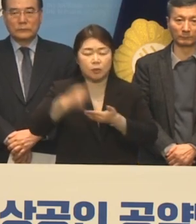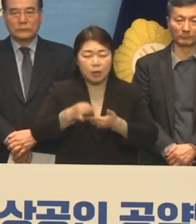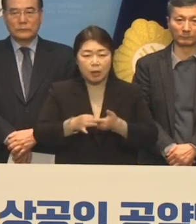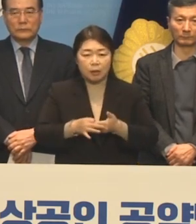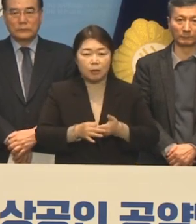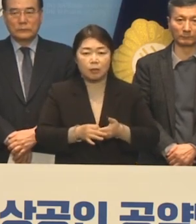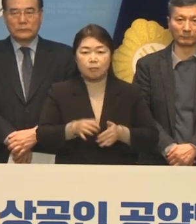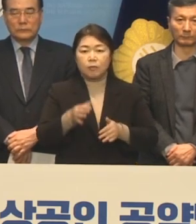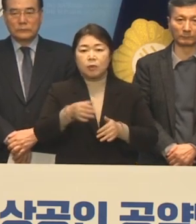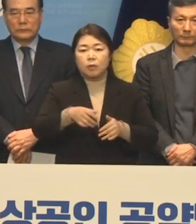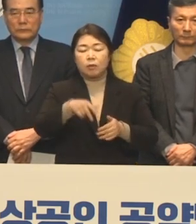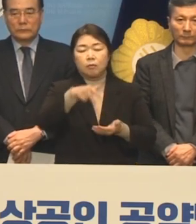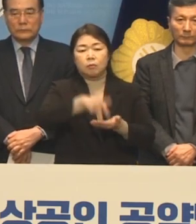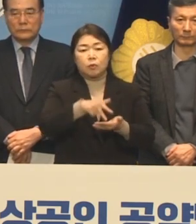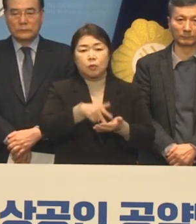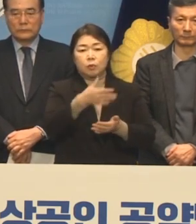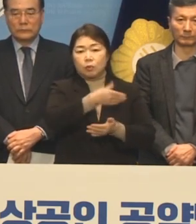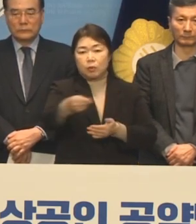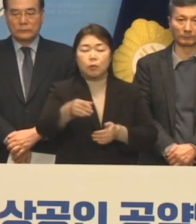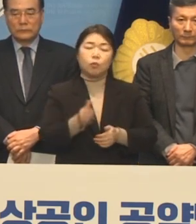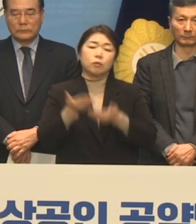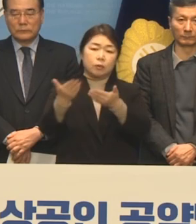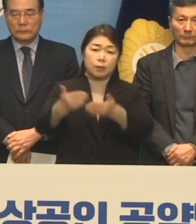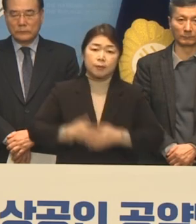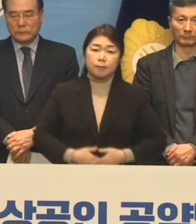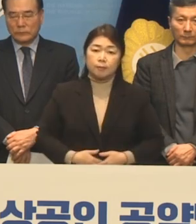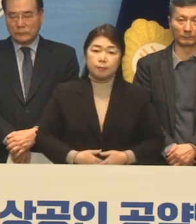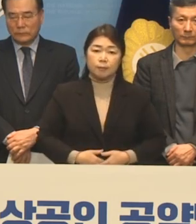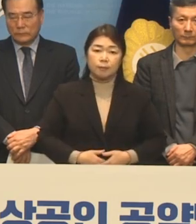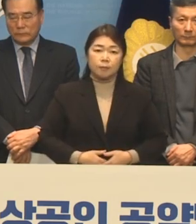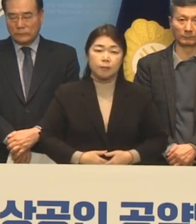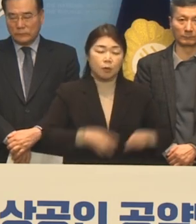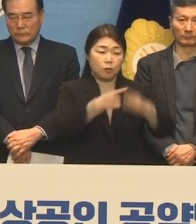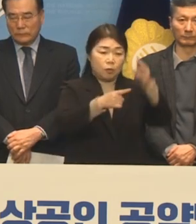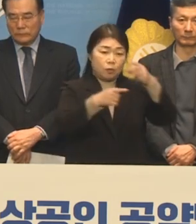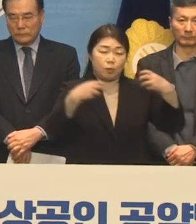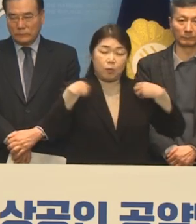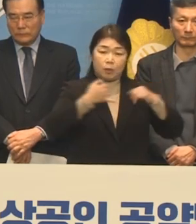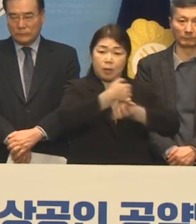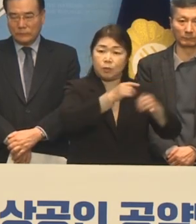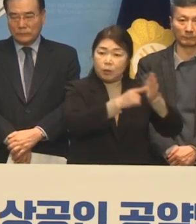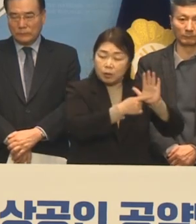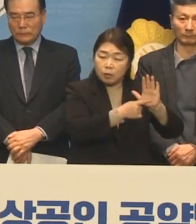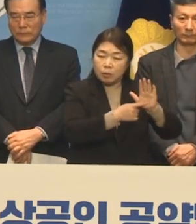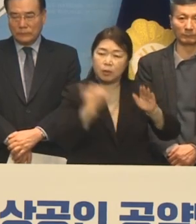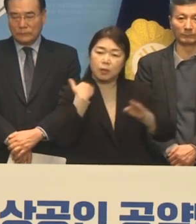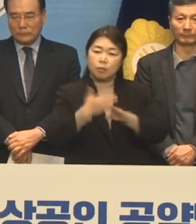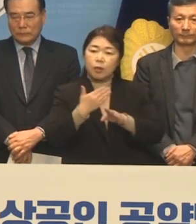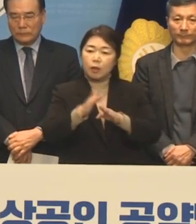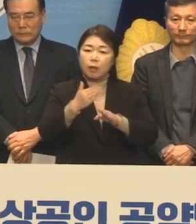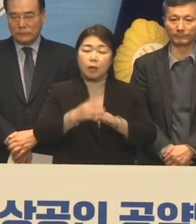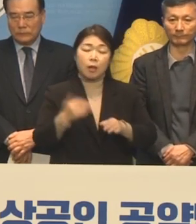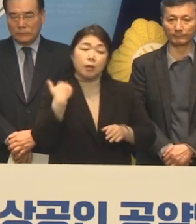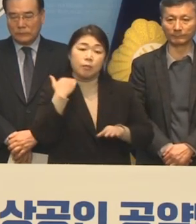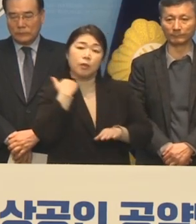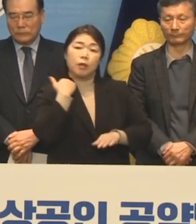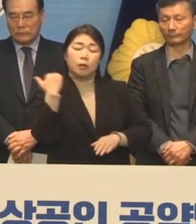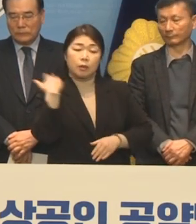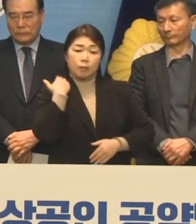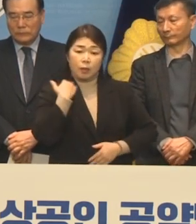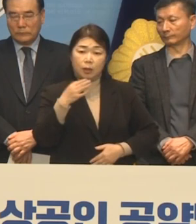지원하겠습니다. 윤석열 정부가 대선 공약으로 약속해놓고 파기한 임대료 분담제 도입 방안을